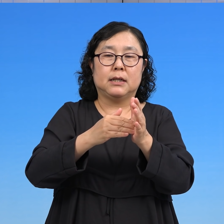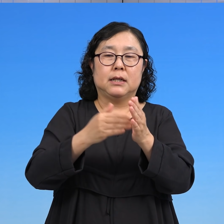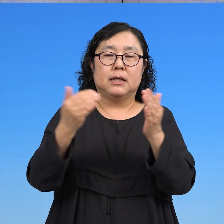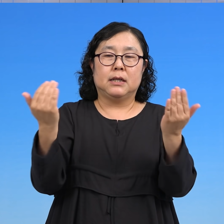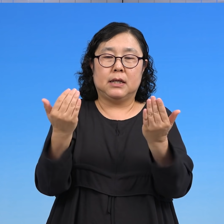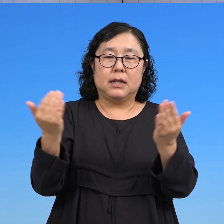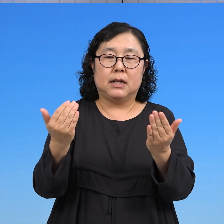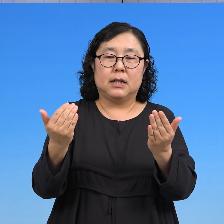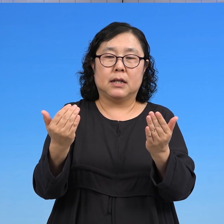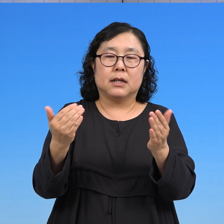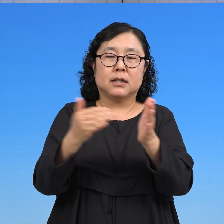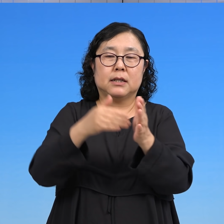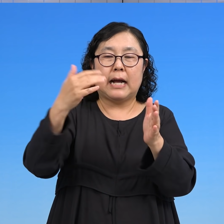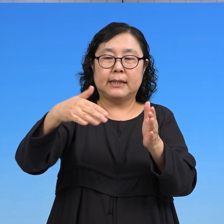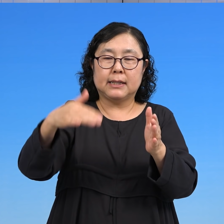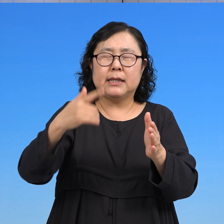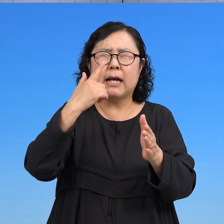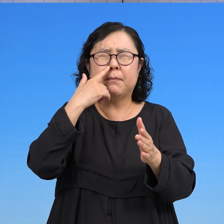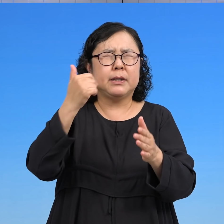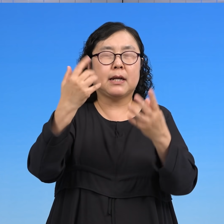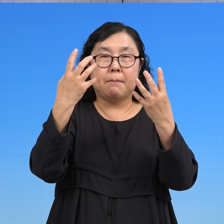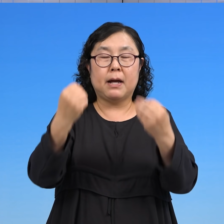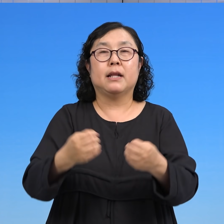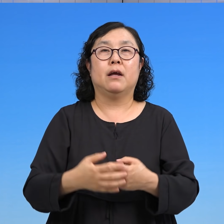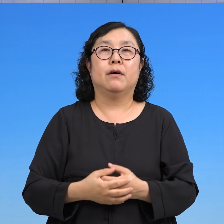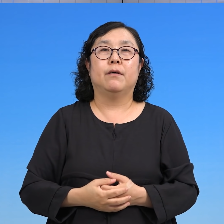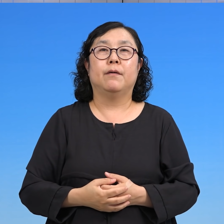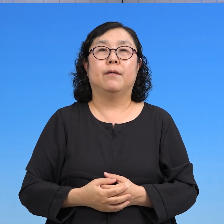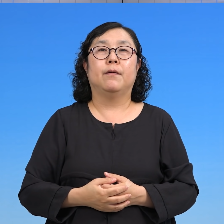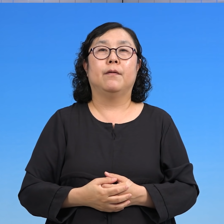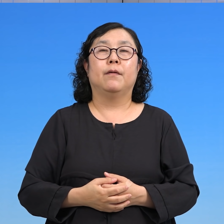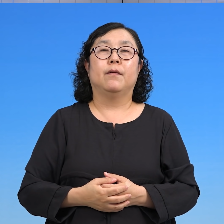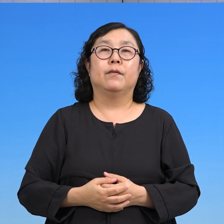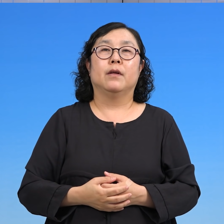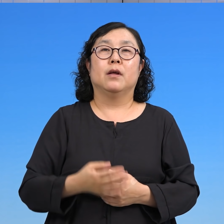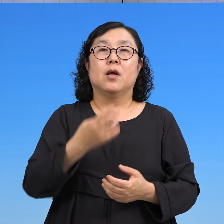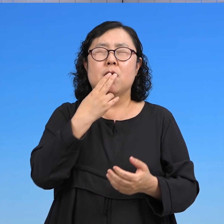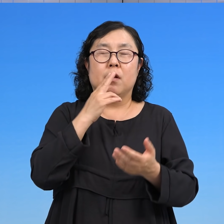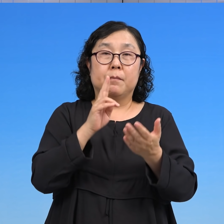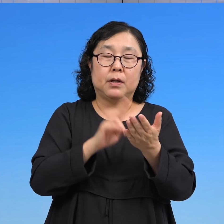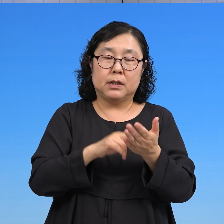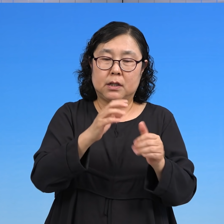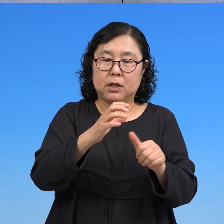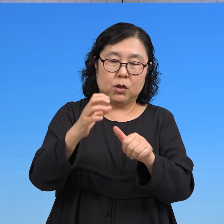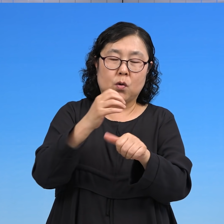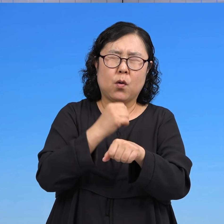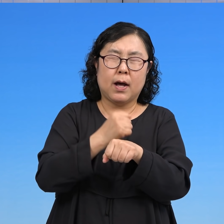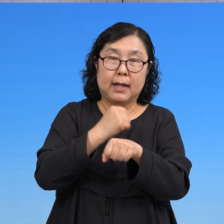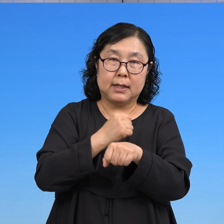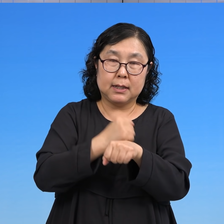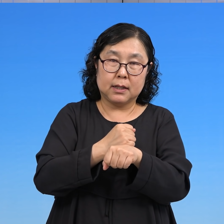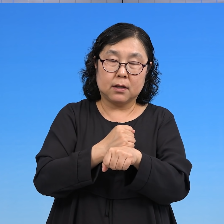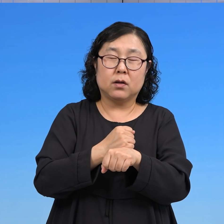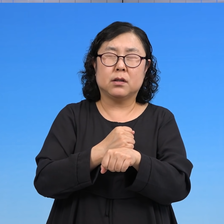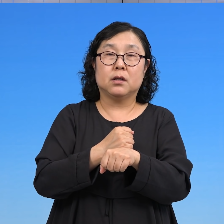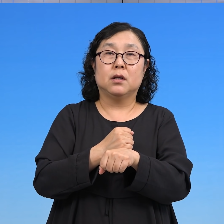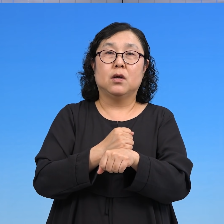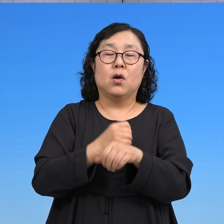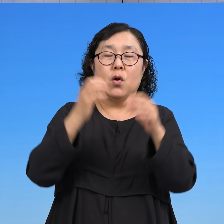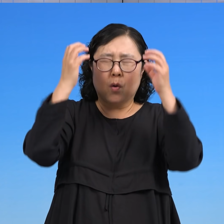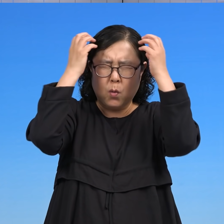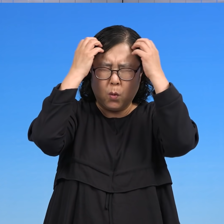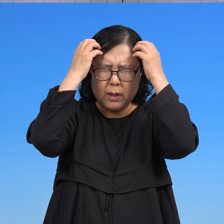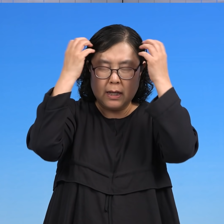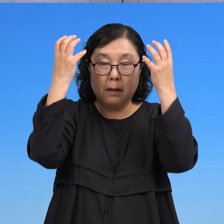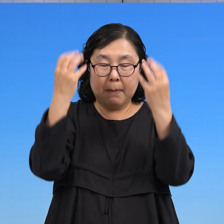아버지가 태반이더라고요. 그런데 여러분, 제가 이 편지를 인용하기로 한 건 얼마나 고생하는 데에 초점이 있지